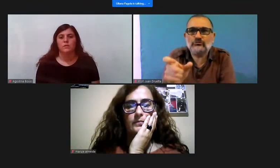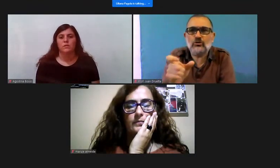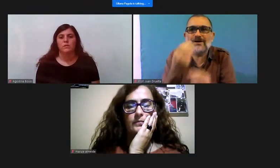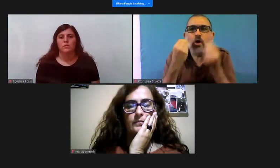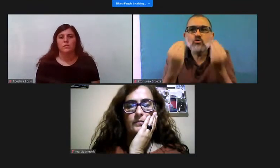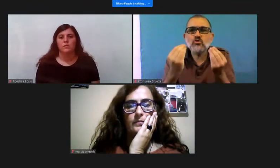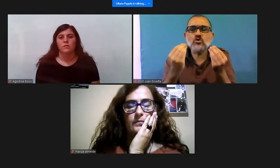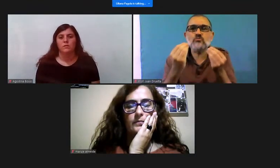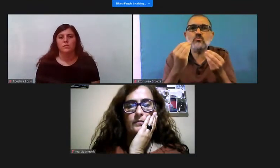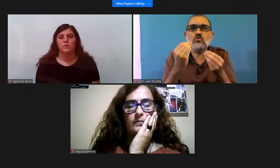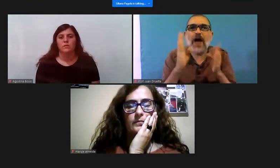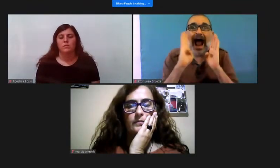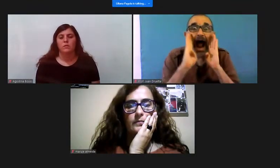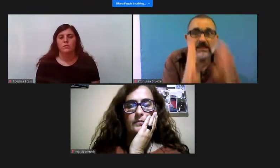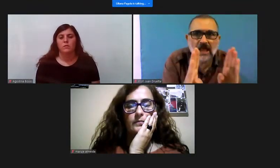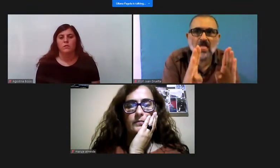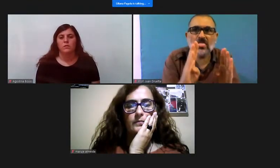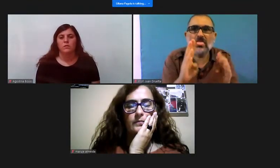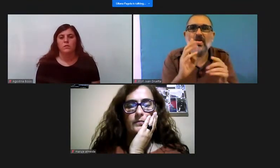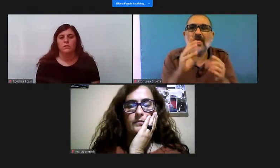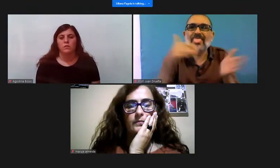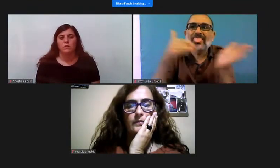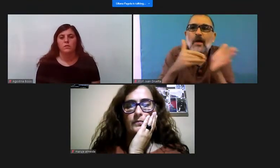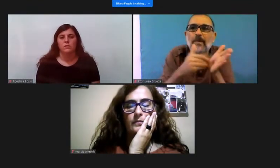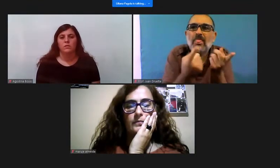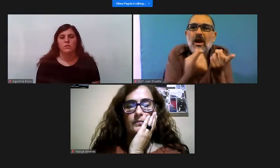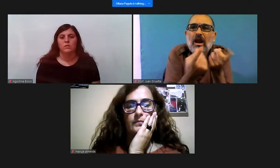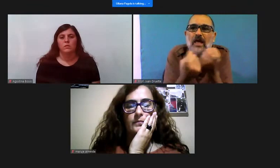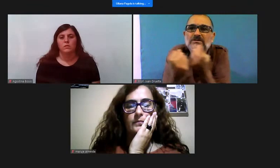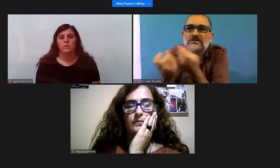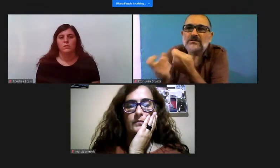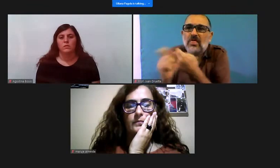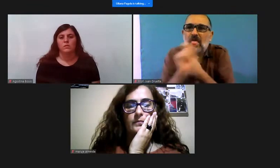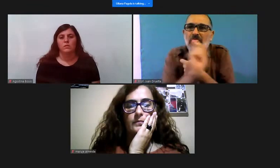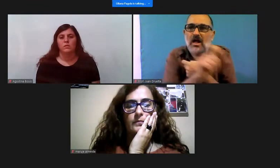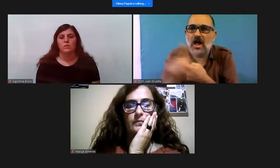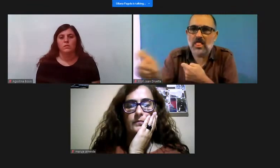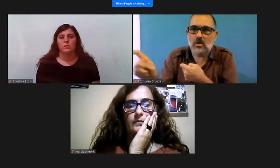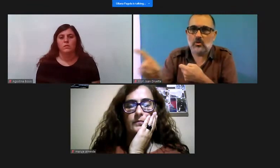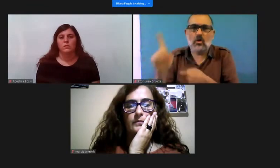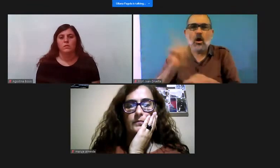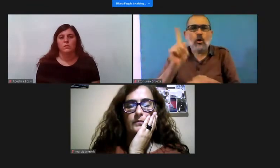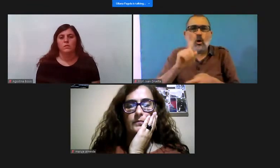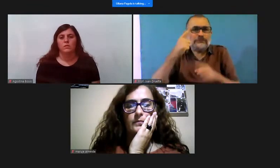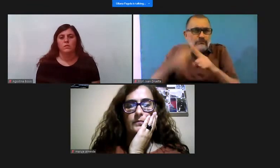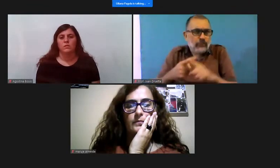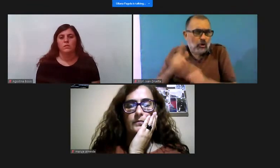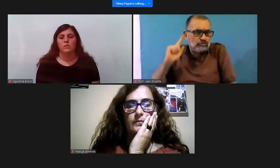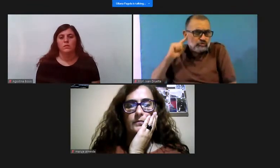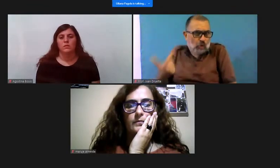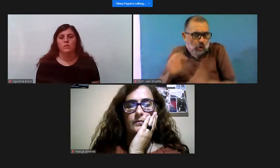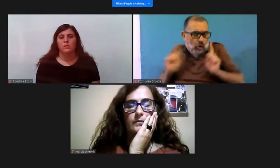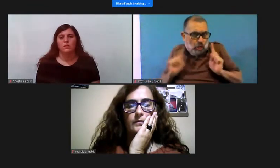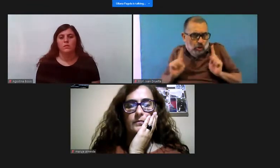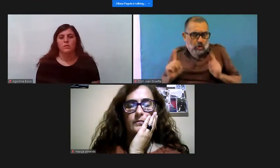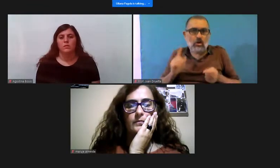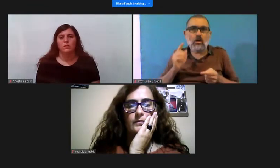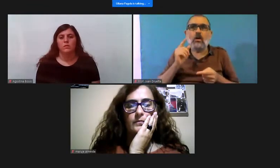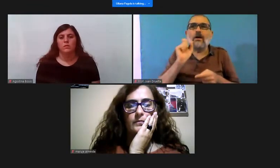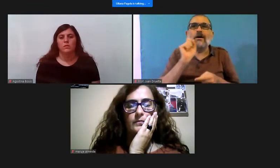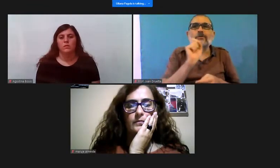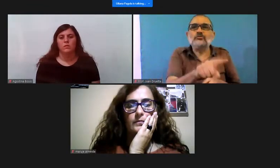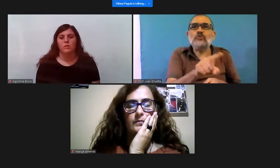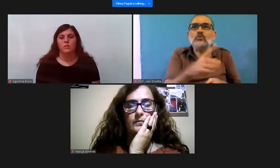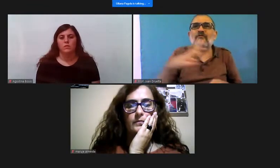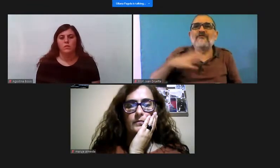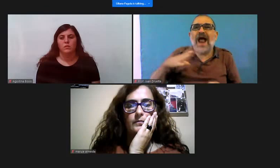cuestiones particulares y específicas que tienen que ver con la atención de las personas dependiendo de las necesidades de